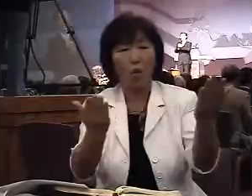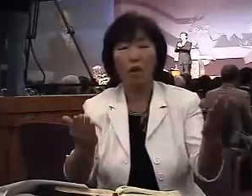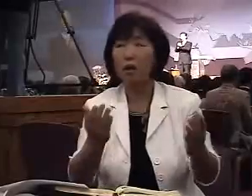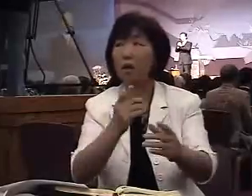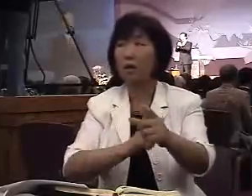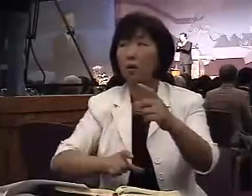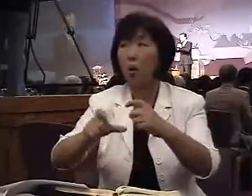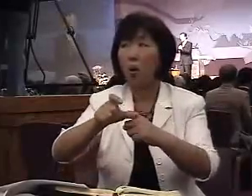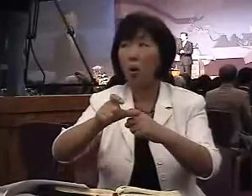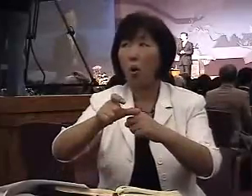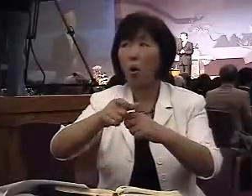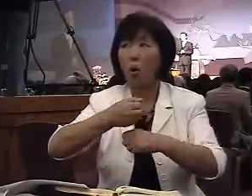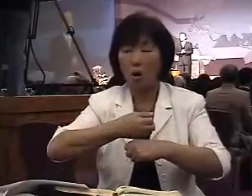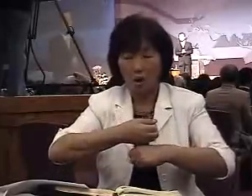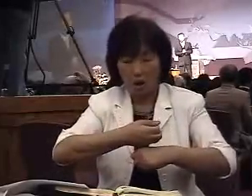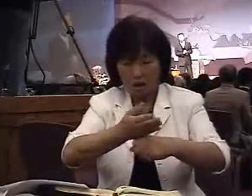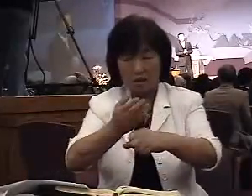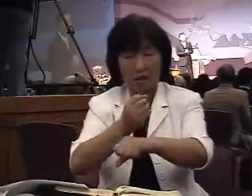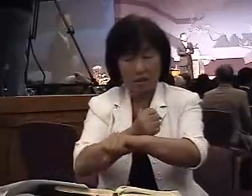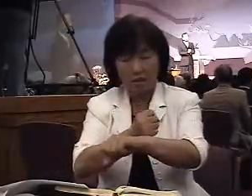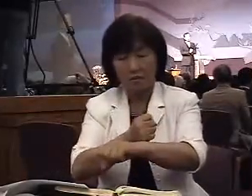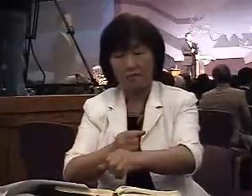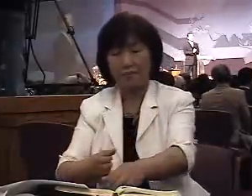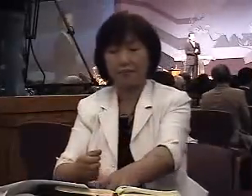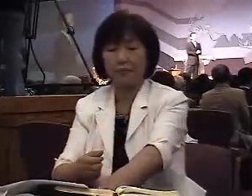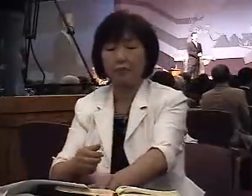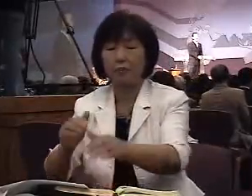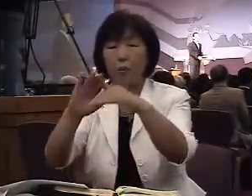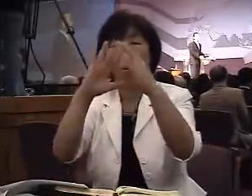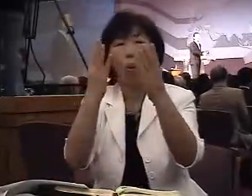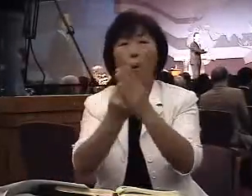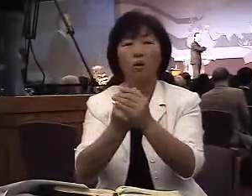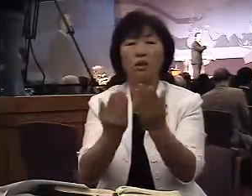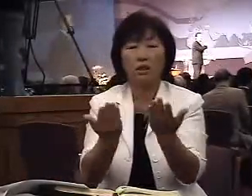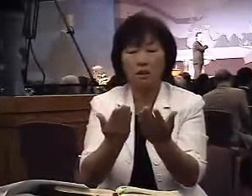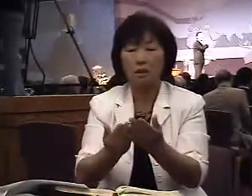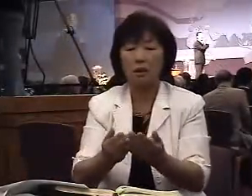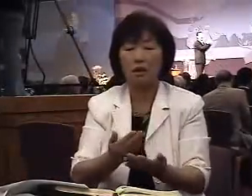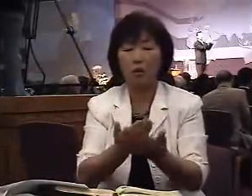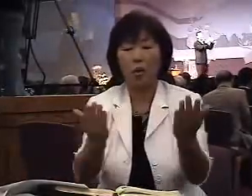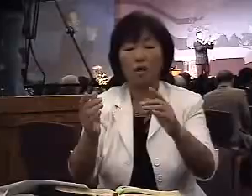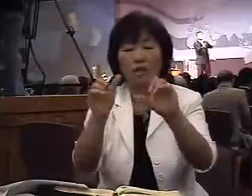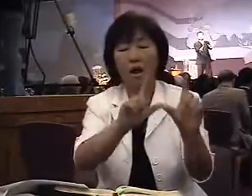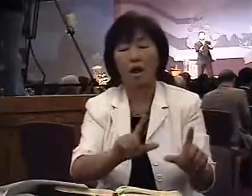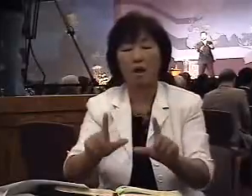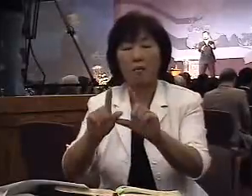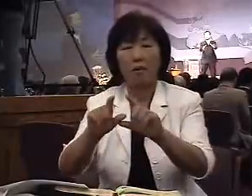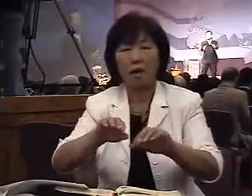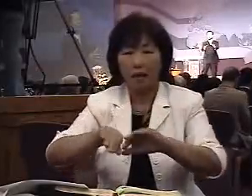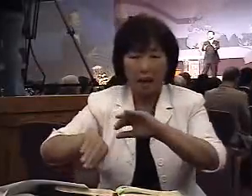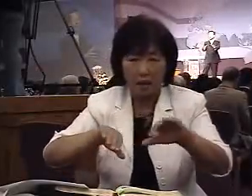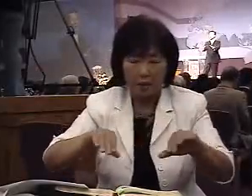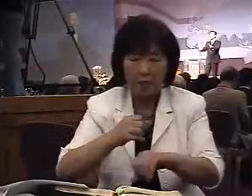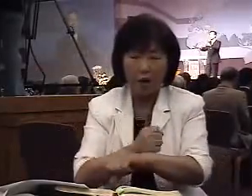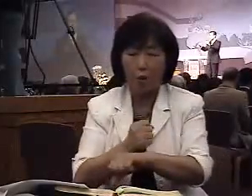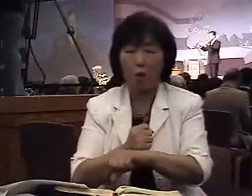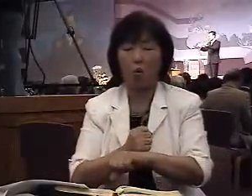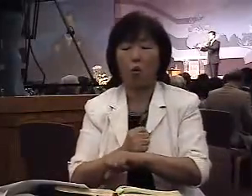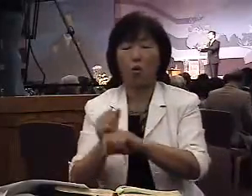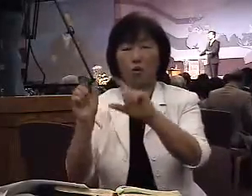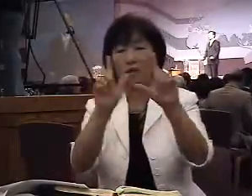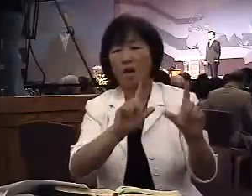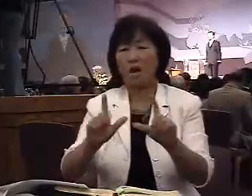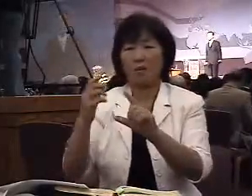너희에게 더 하시겠다. 이 모든 일에 하나님께서 너의 삶에 개입하시고 너의